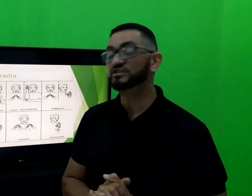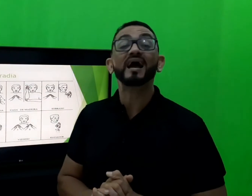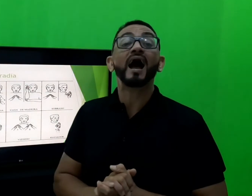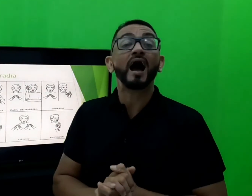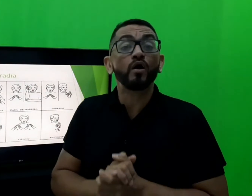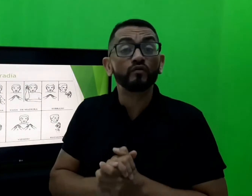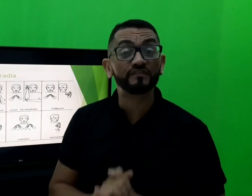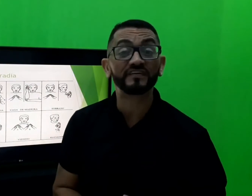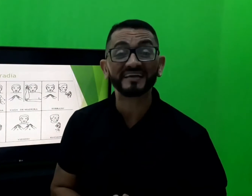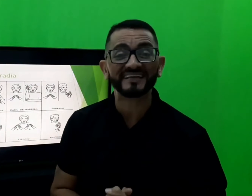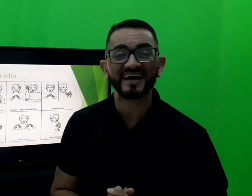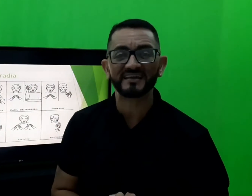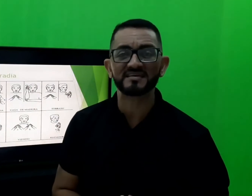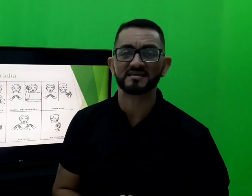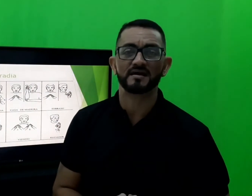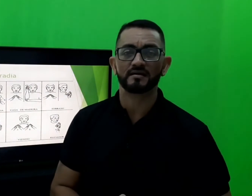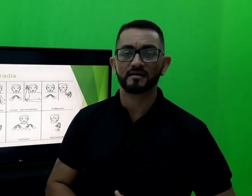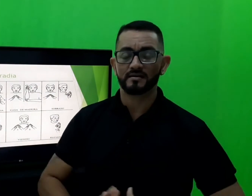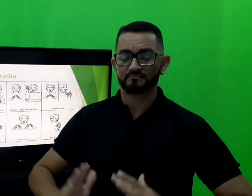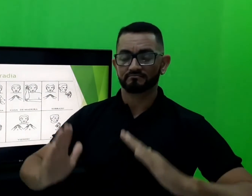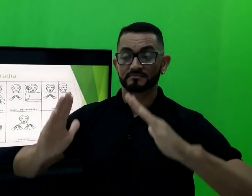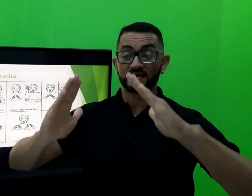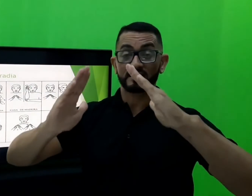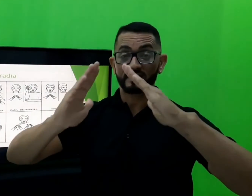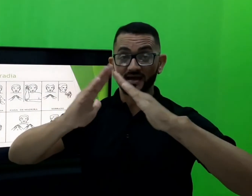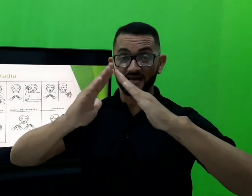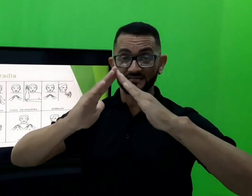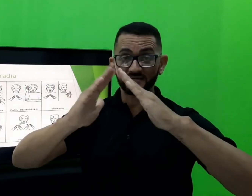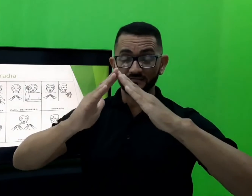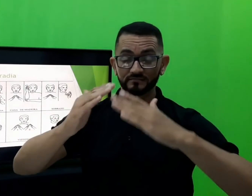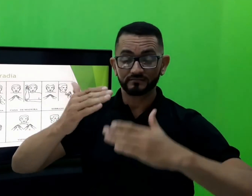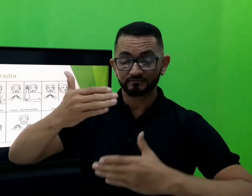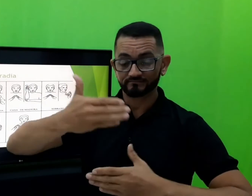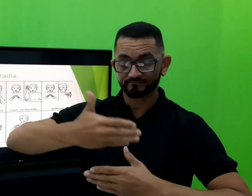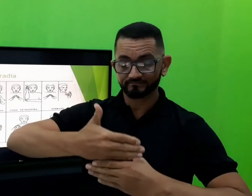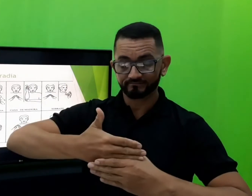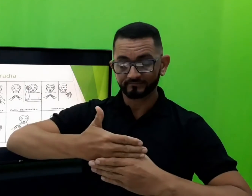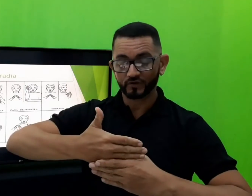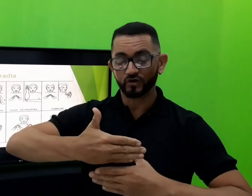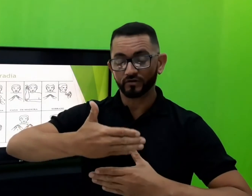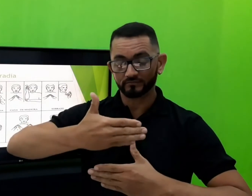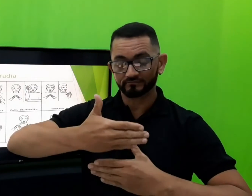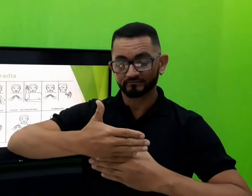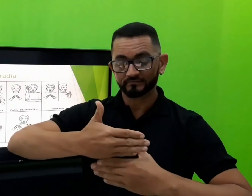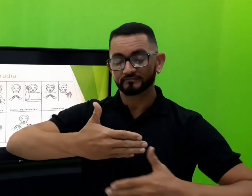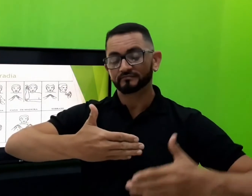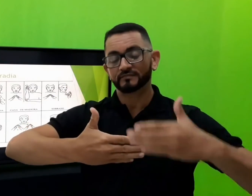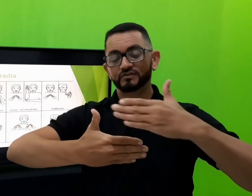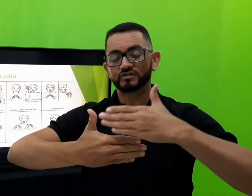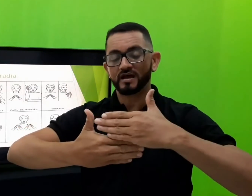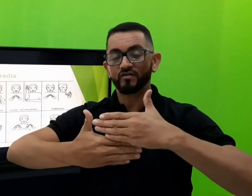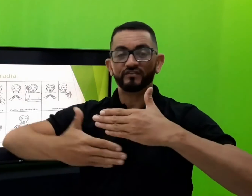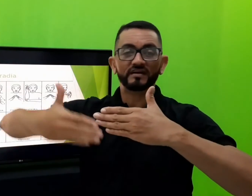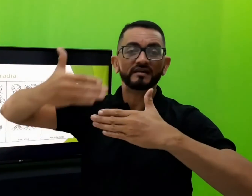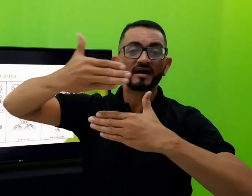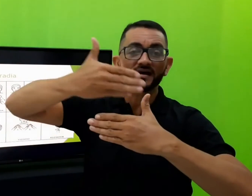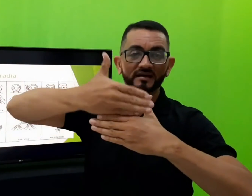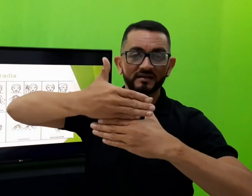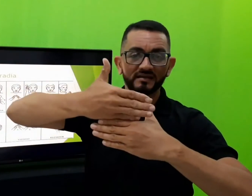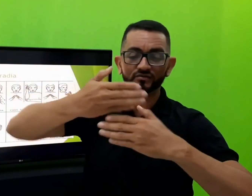de alvenaria. Casa, ó, de alvenaria. Ou seja,